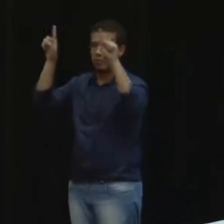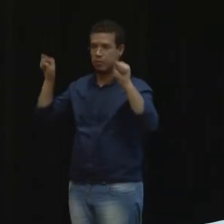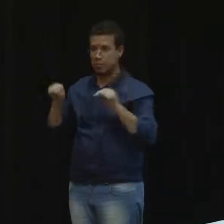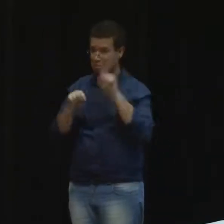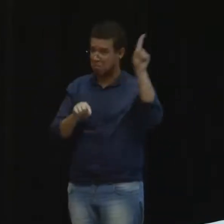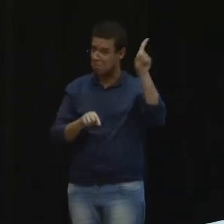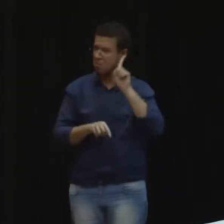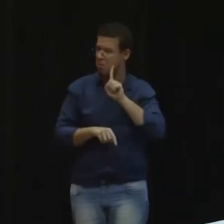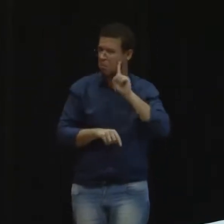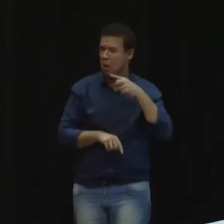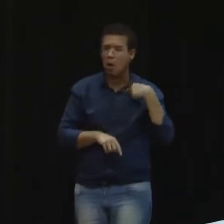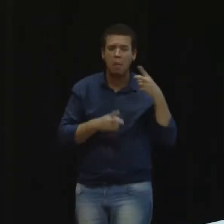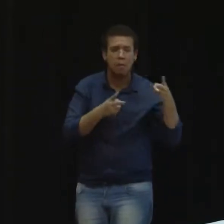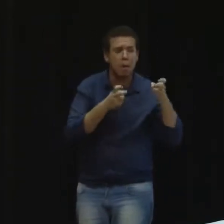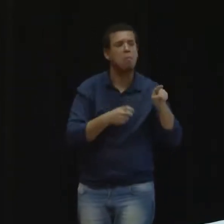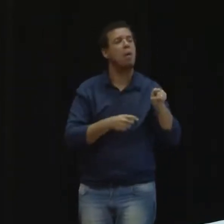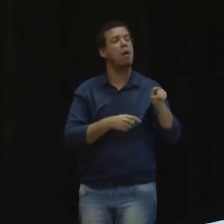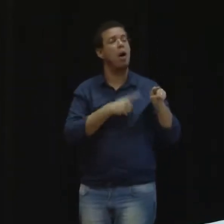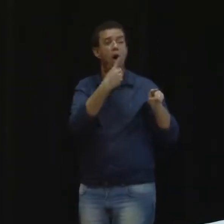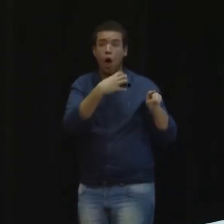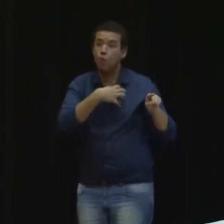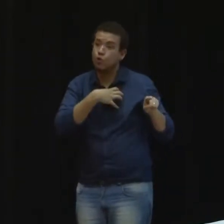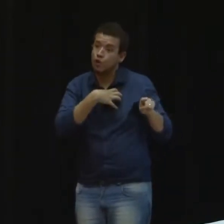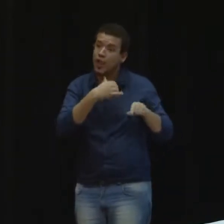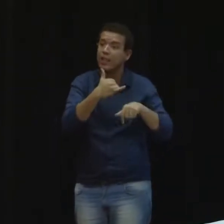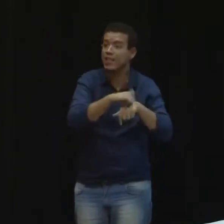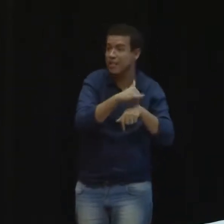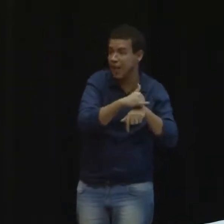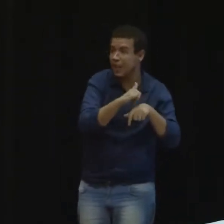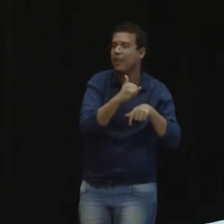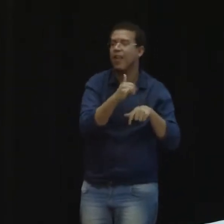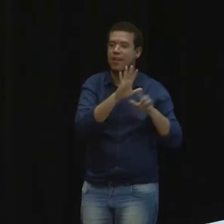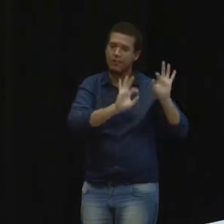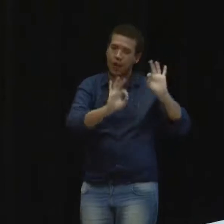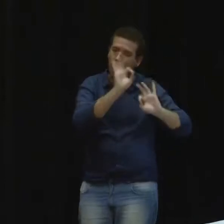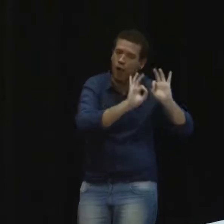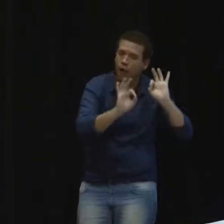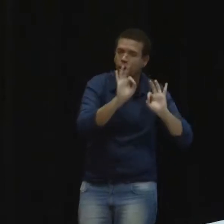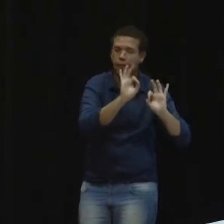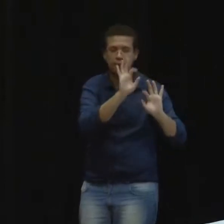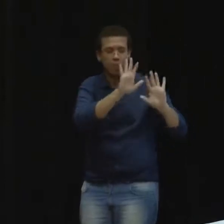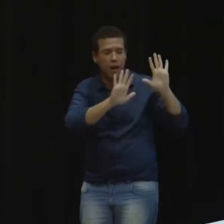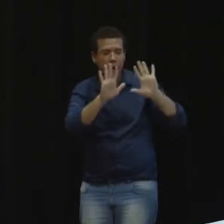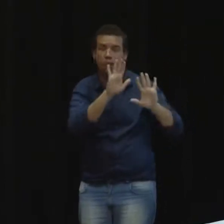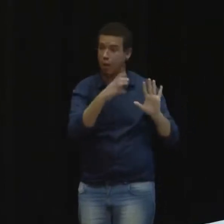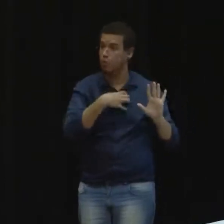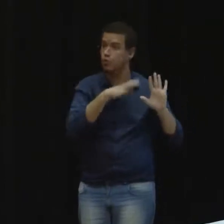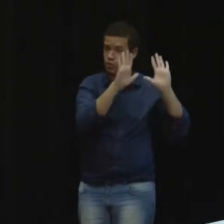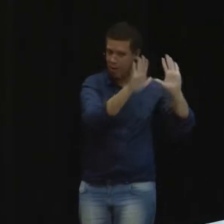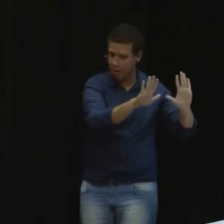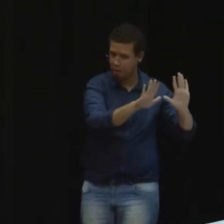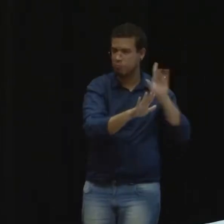E depois, narrado em libras, volta ao normal o texto. Essa é uma estratégia utilizada para a organização do